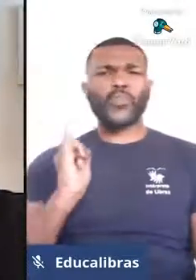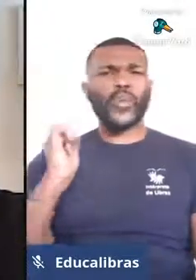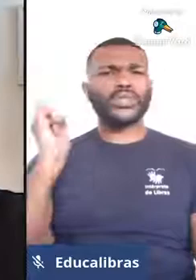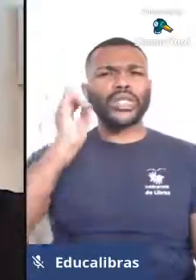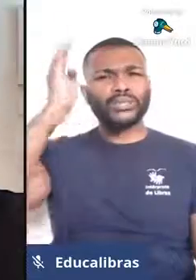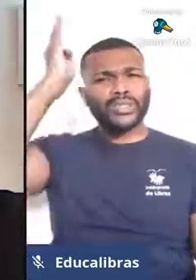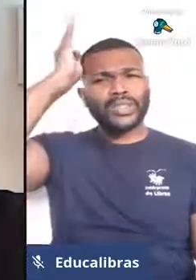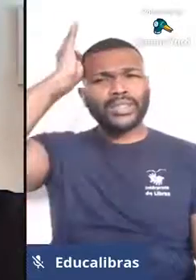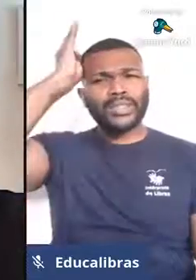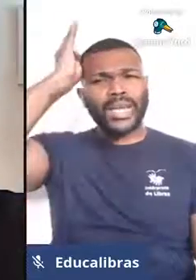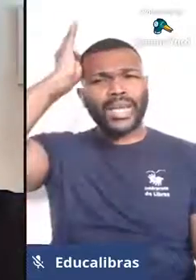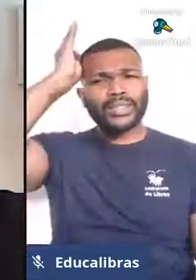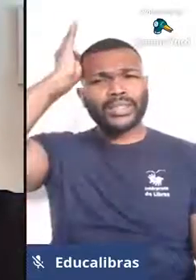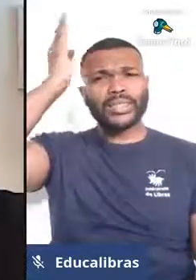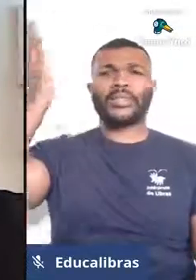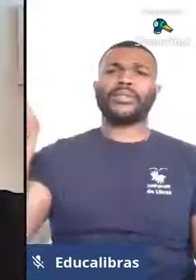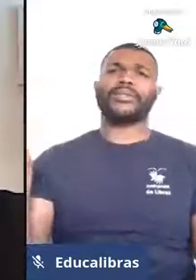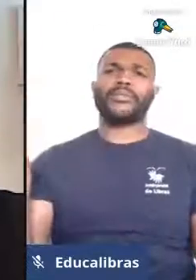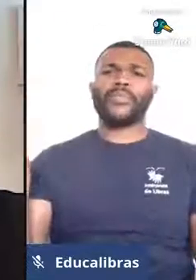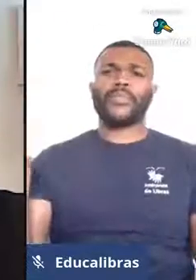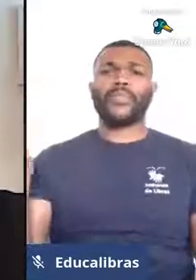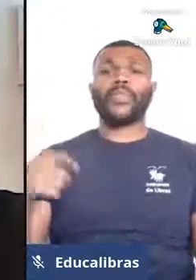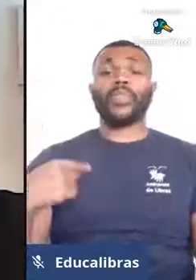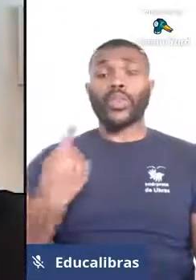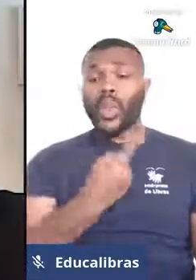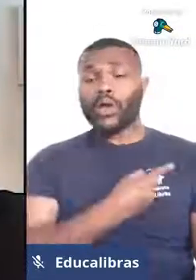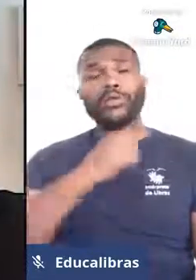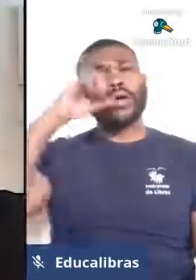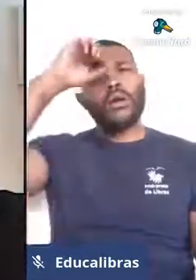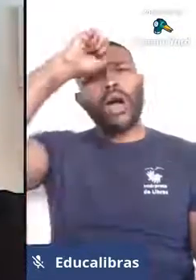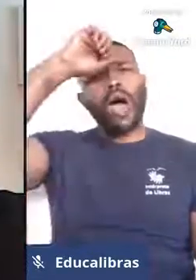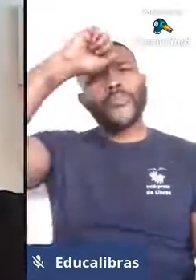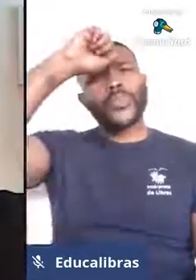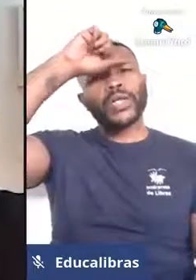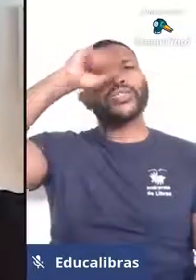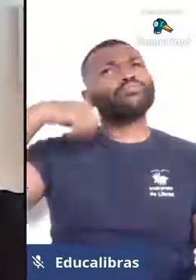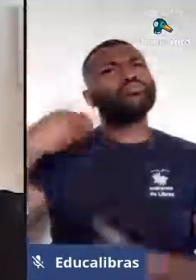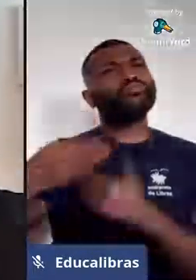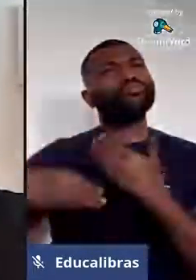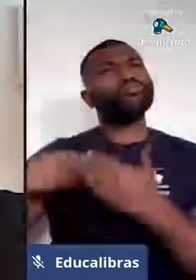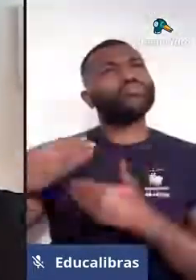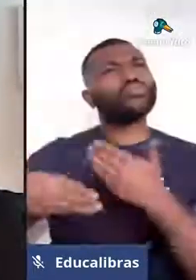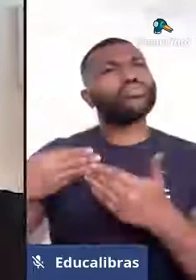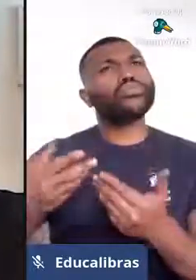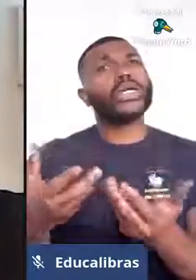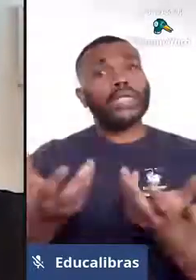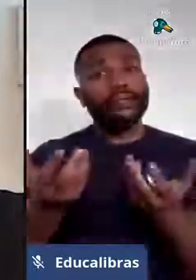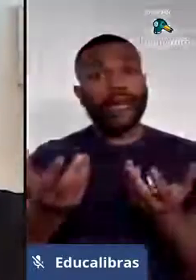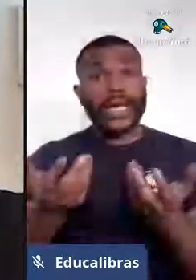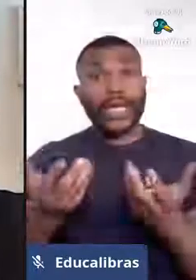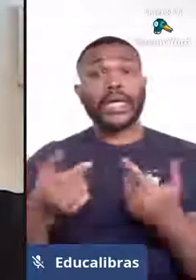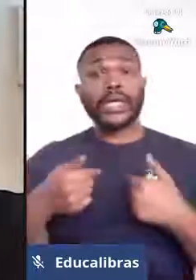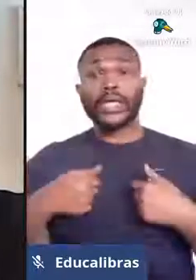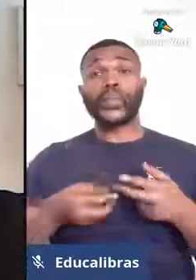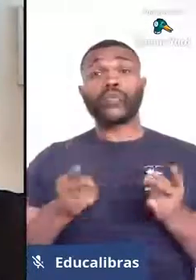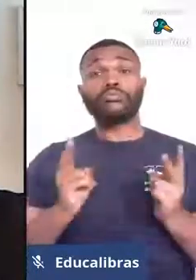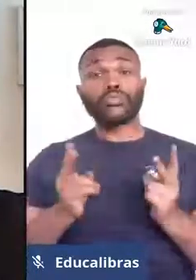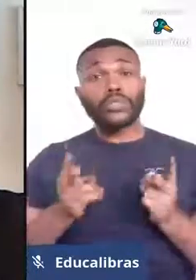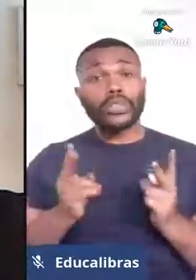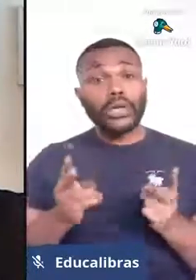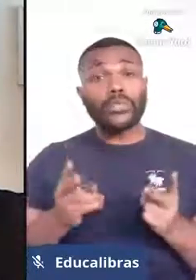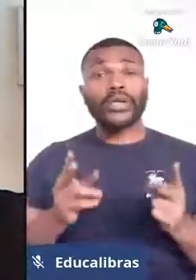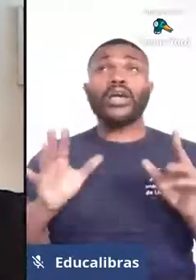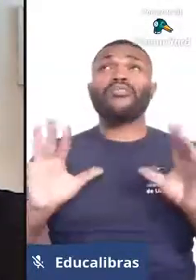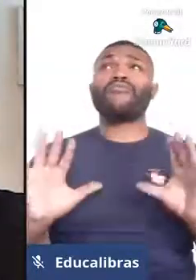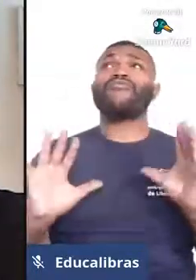né? Então, a gente aprende muito e quer. Eu falei, esses festivais, essas